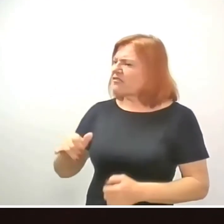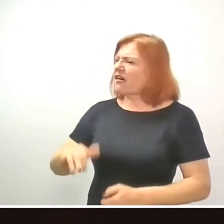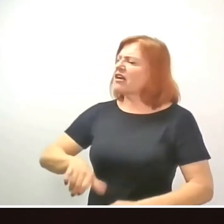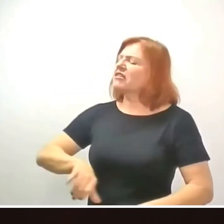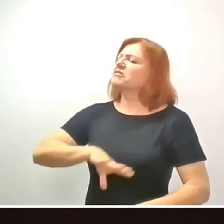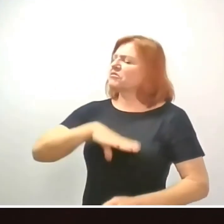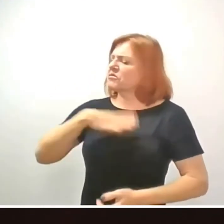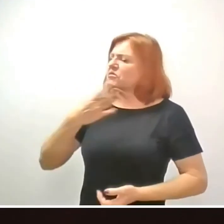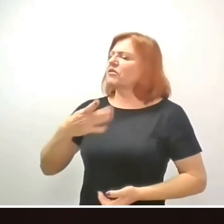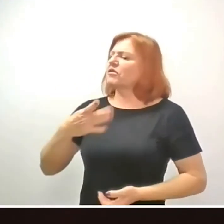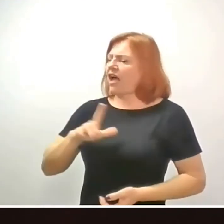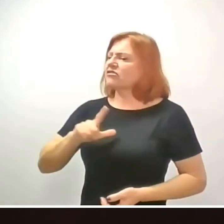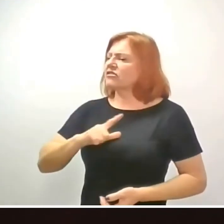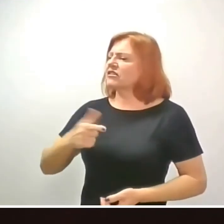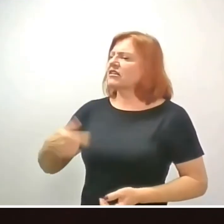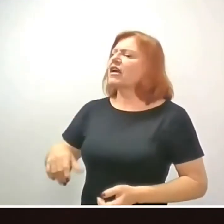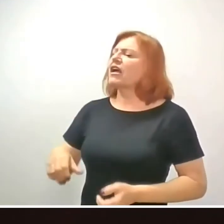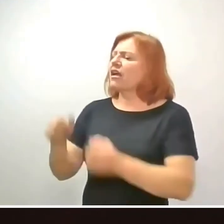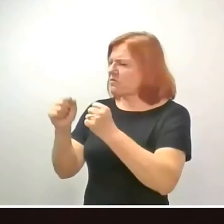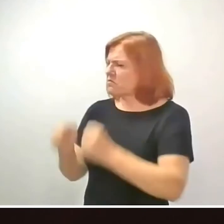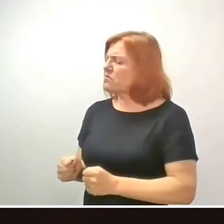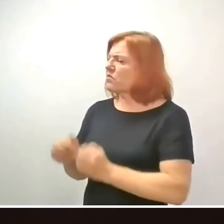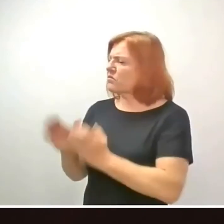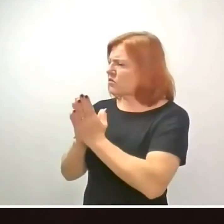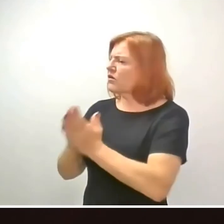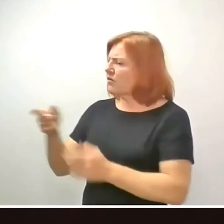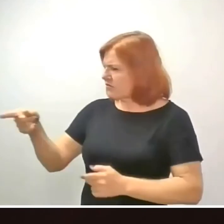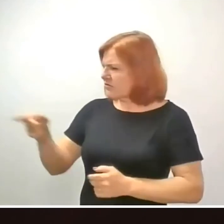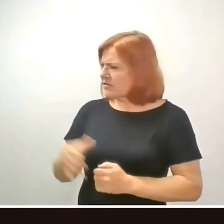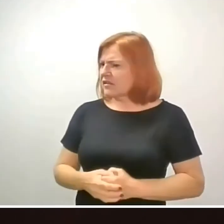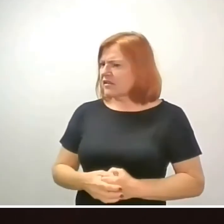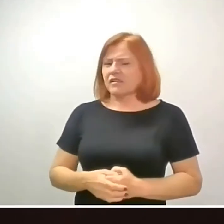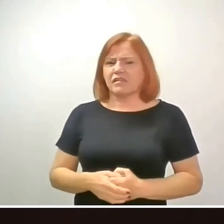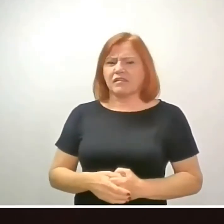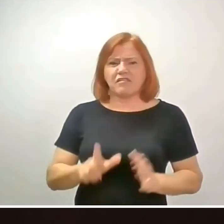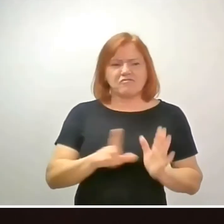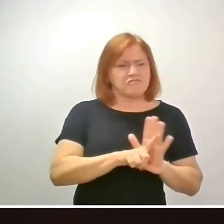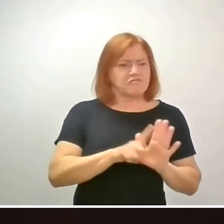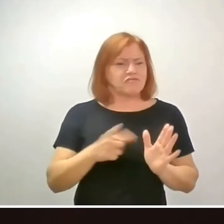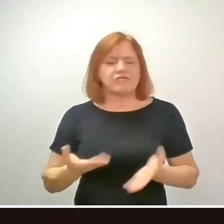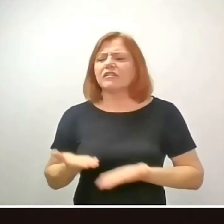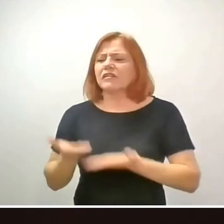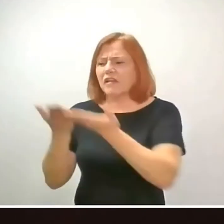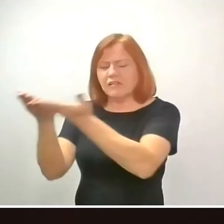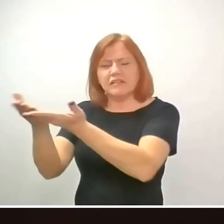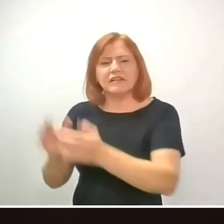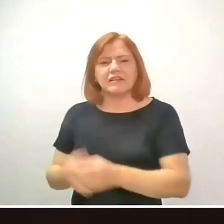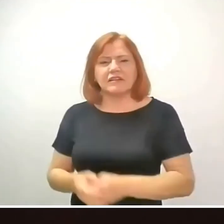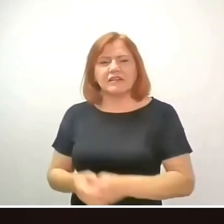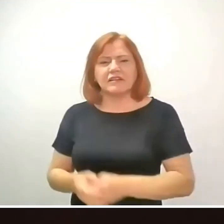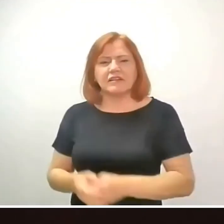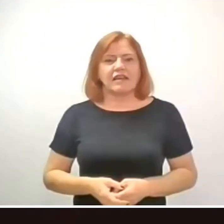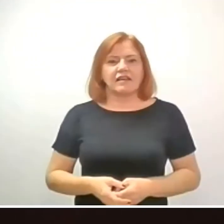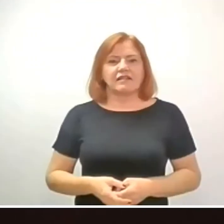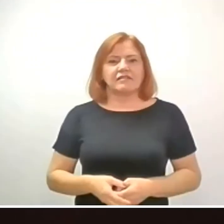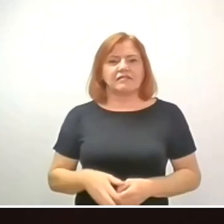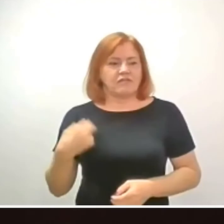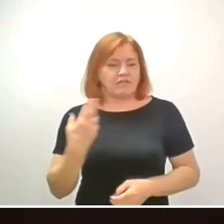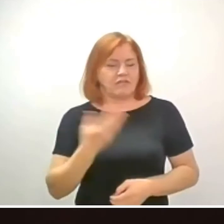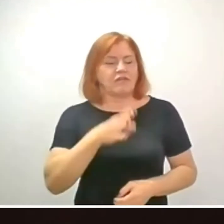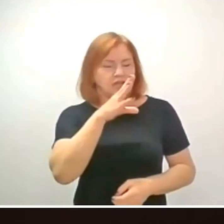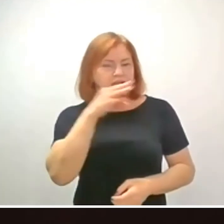Levar um jornal que seja, não é? E os nossos adolescentes, irmão, em Campos do Jordão,